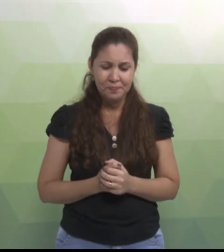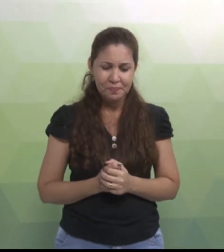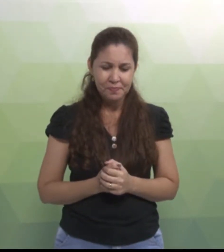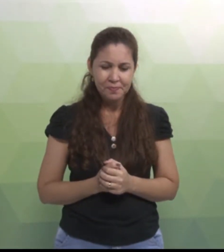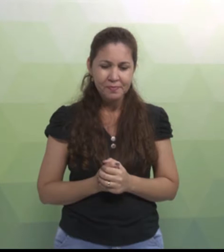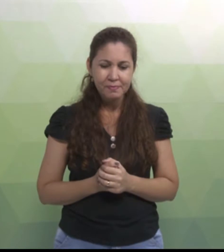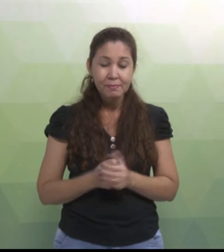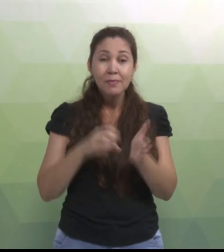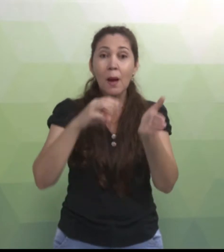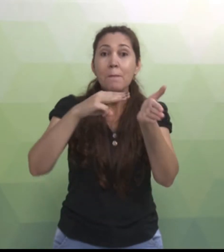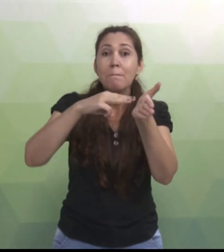O método,